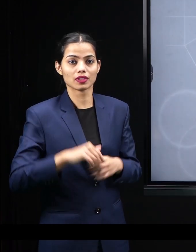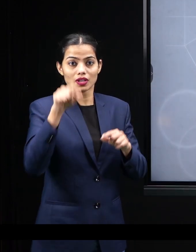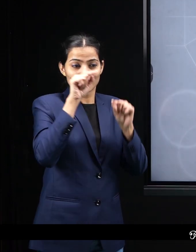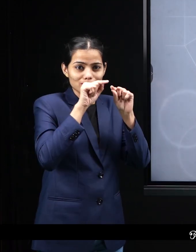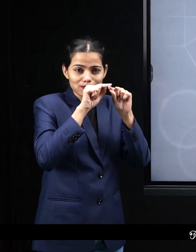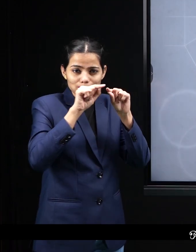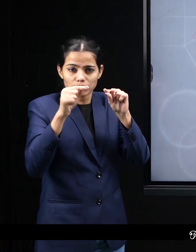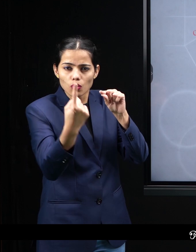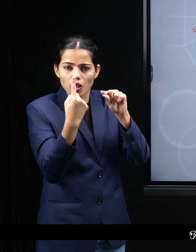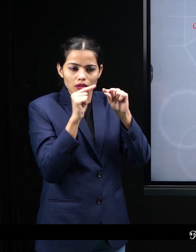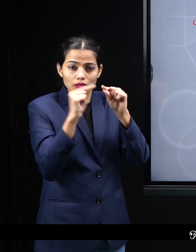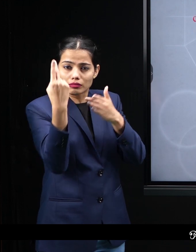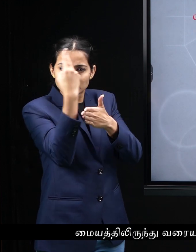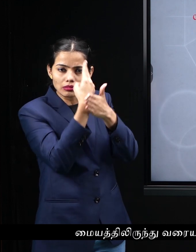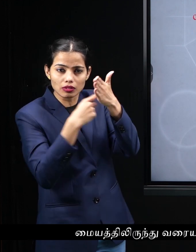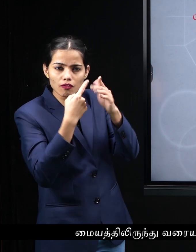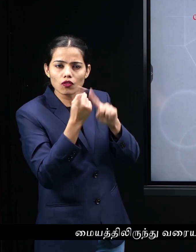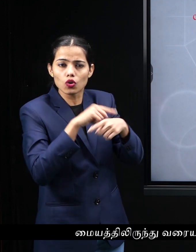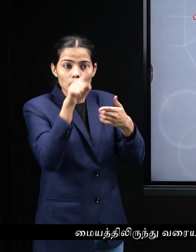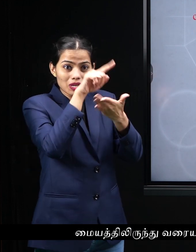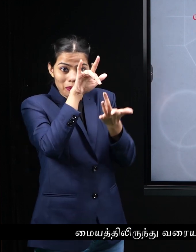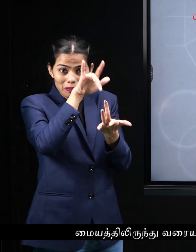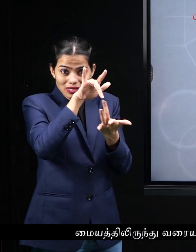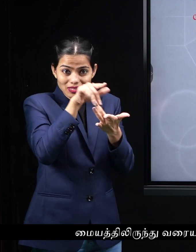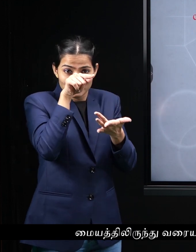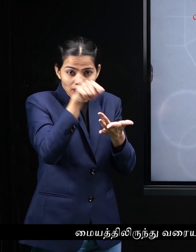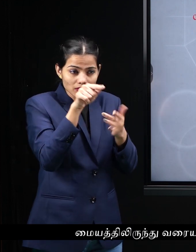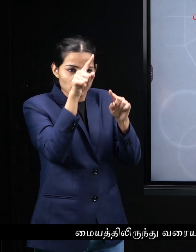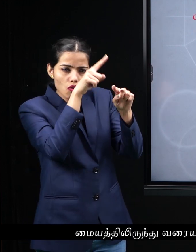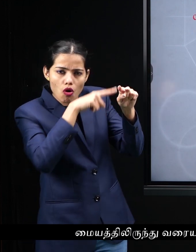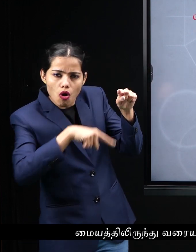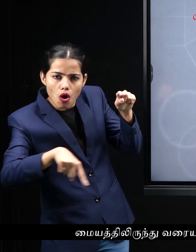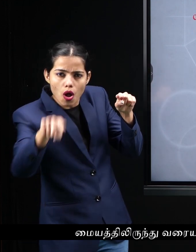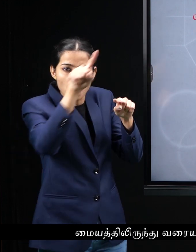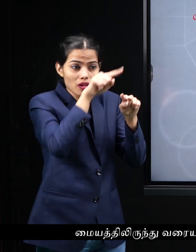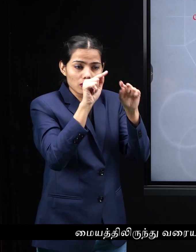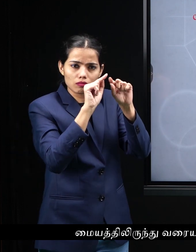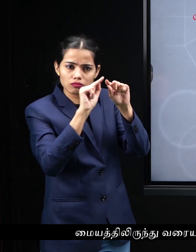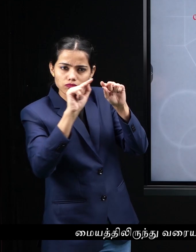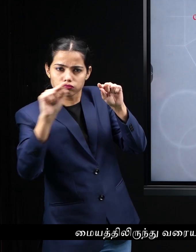ஒரு நாணலை பிரிக்க வட்டத்தின் மையத்திலிருந்து வரையப்பட்ட கோடு நாணுக்கு செங்குத்தாக இருக்க